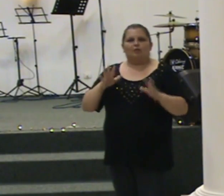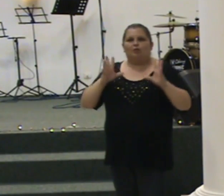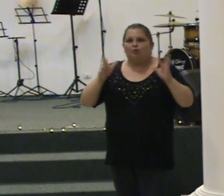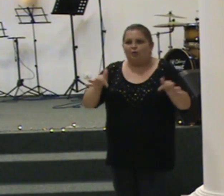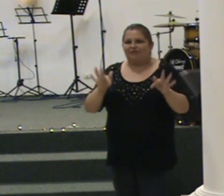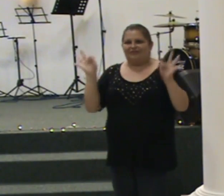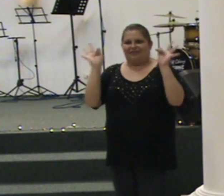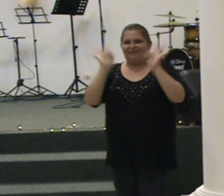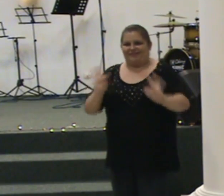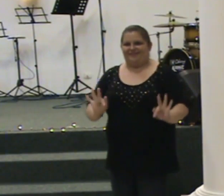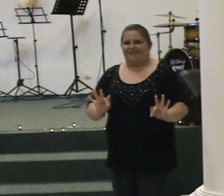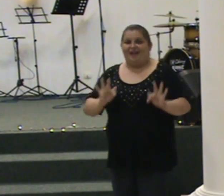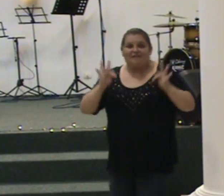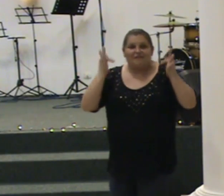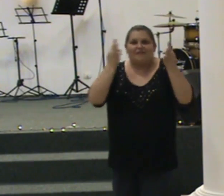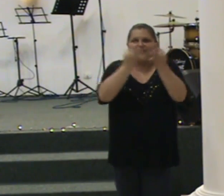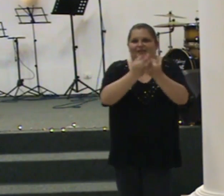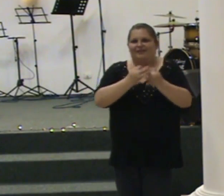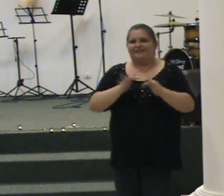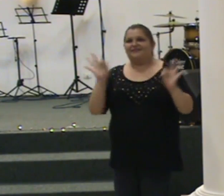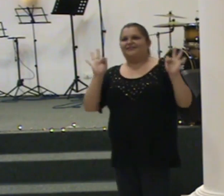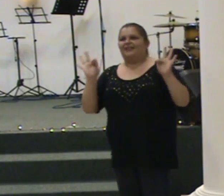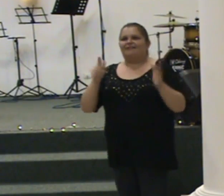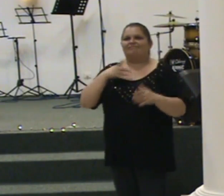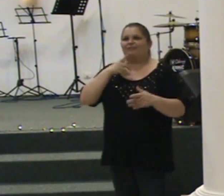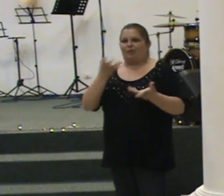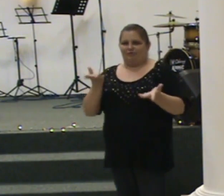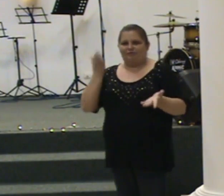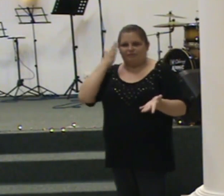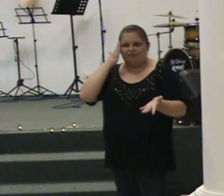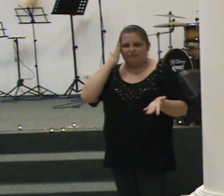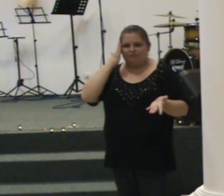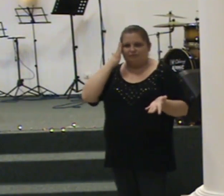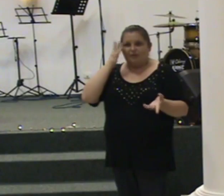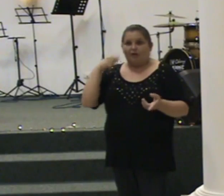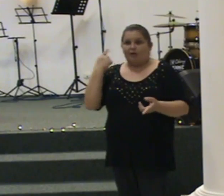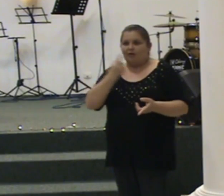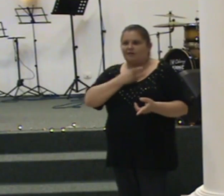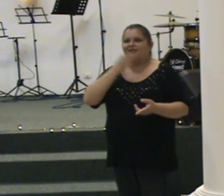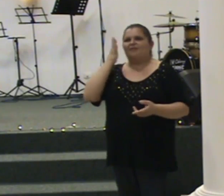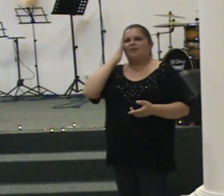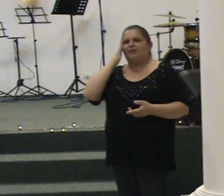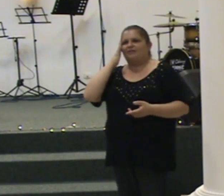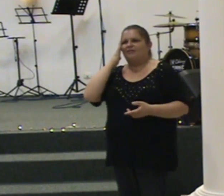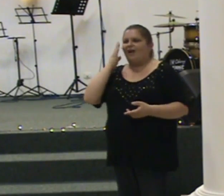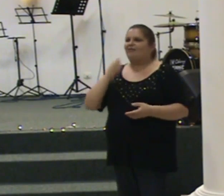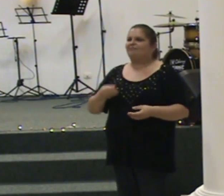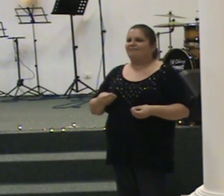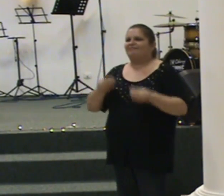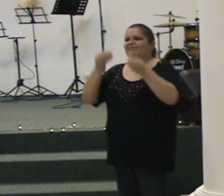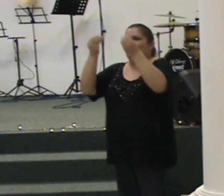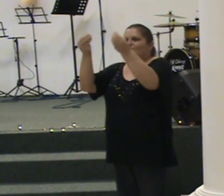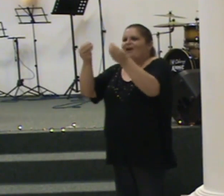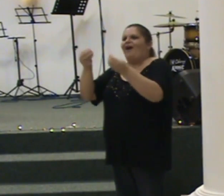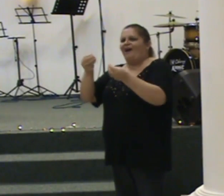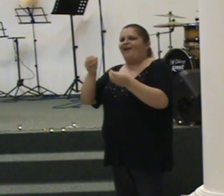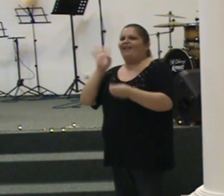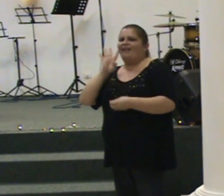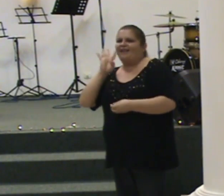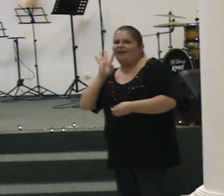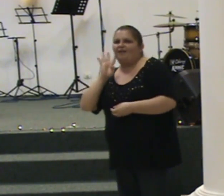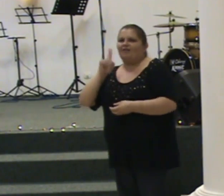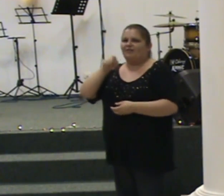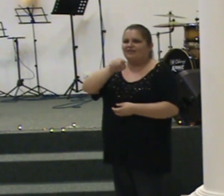da família. Então, nós fazemos questão de homenagear o aniversariante.